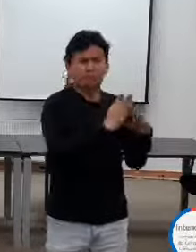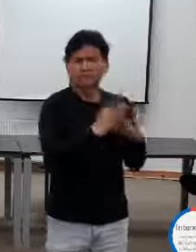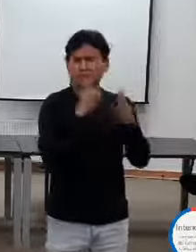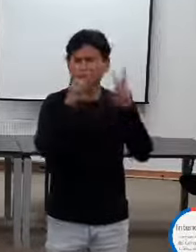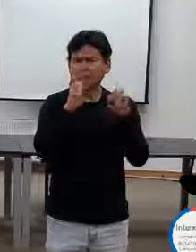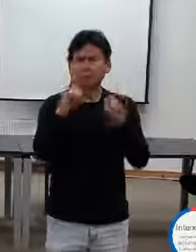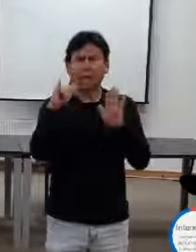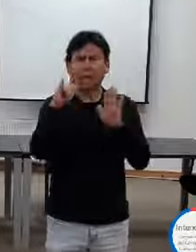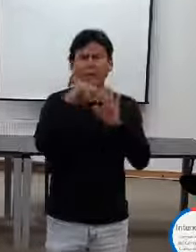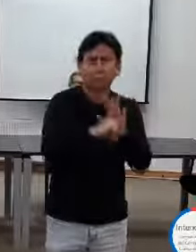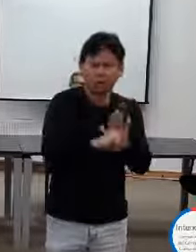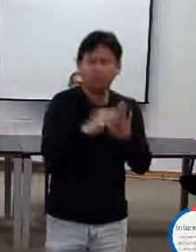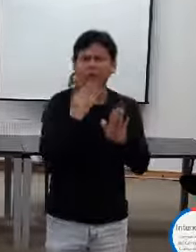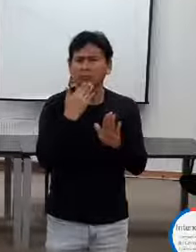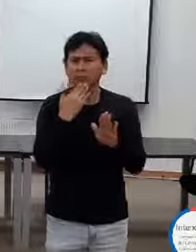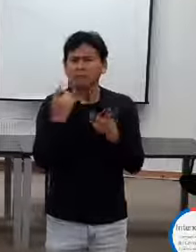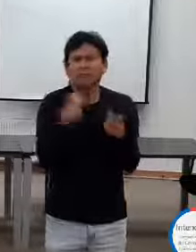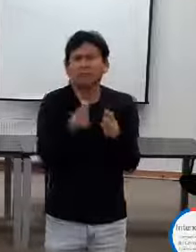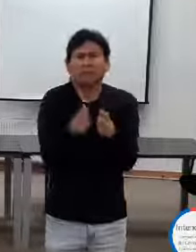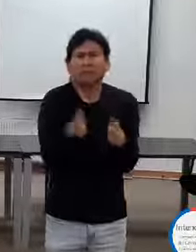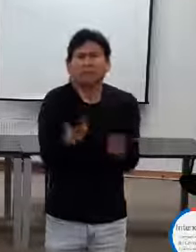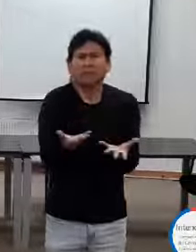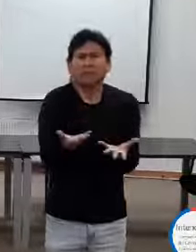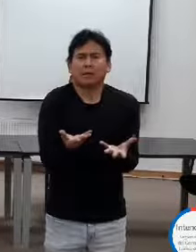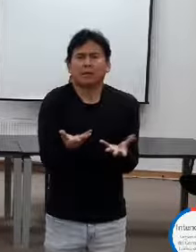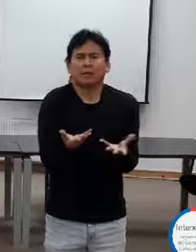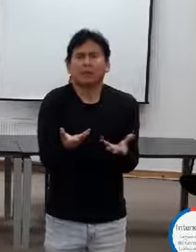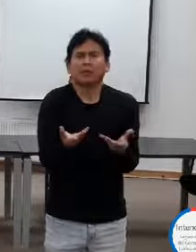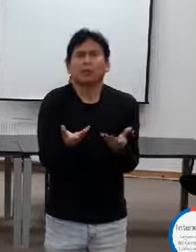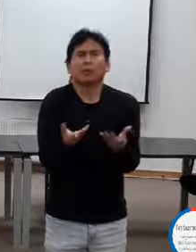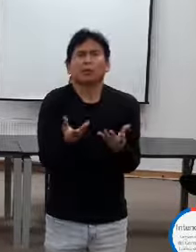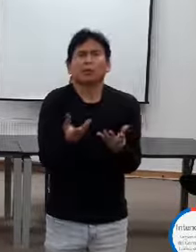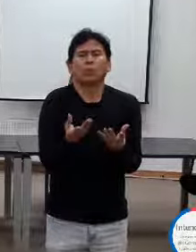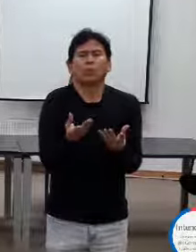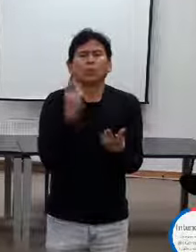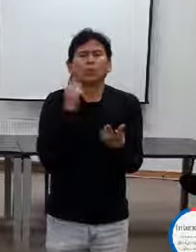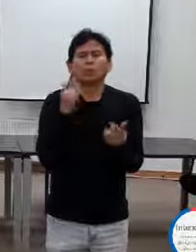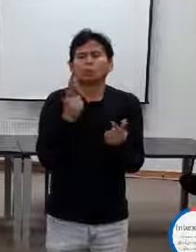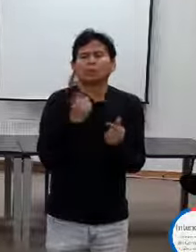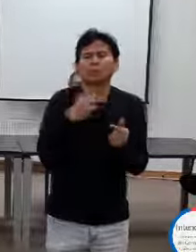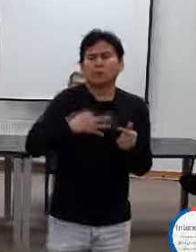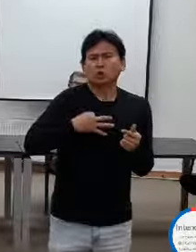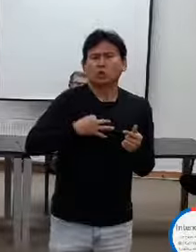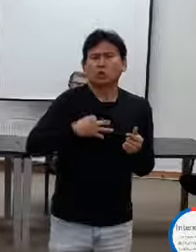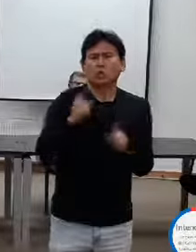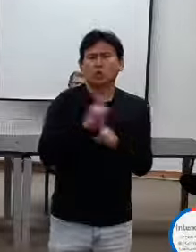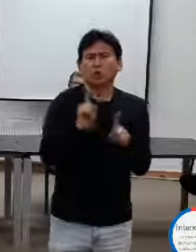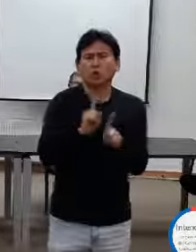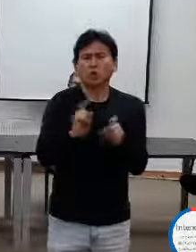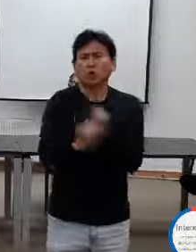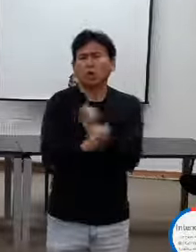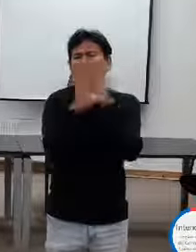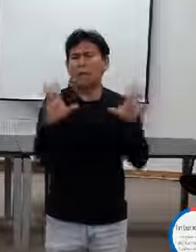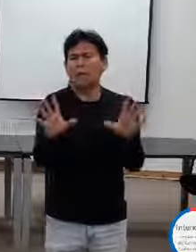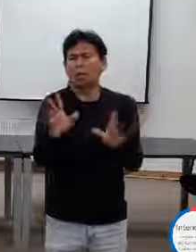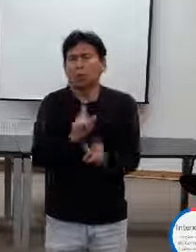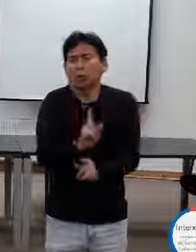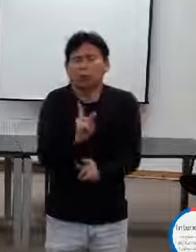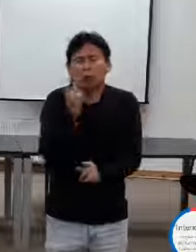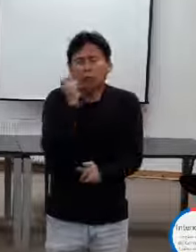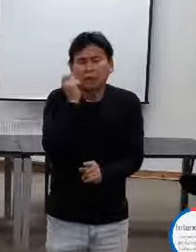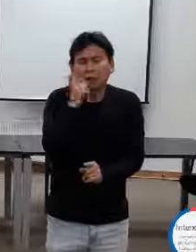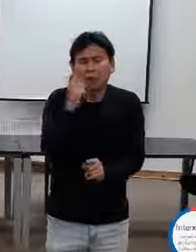llegada de las avionetas. ¿Qué es que pasa ahí? De alguna forma, no se está, la ciudadanía parece que no tiene claro o no tiene por lo